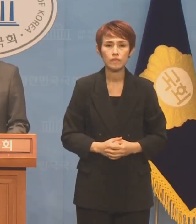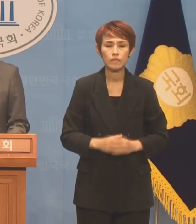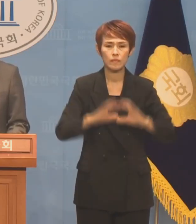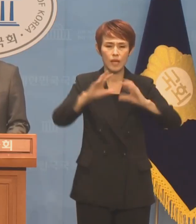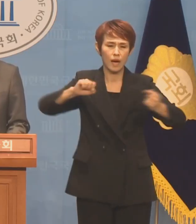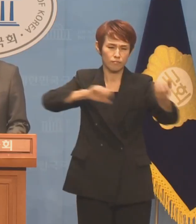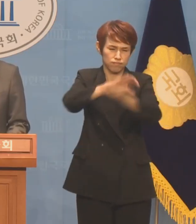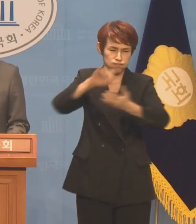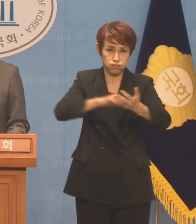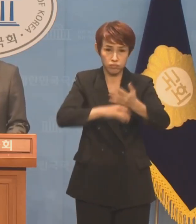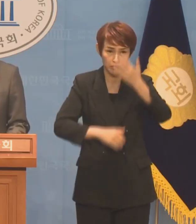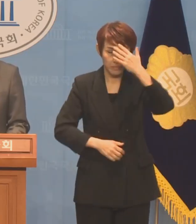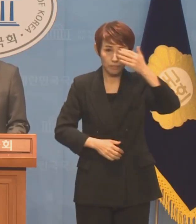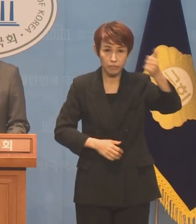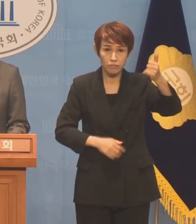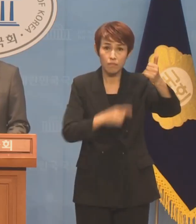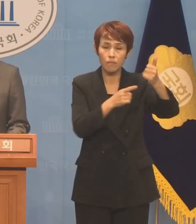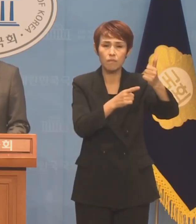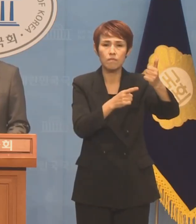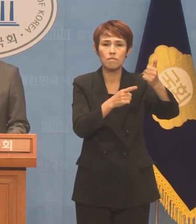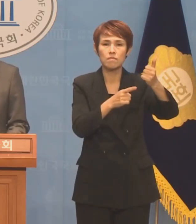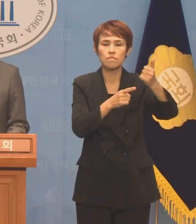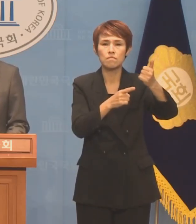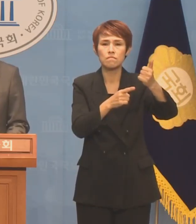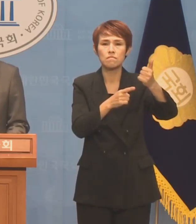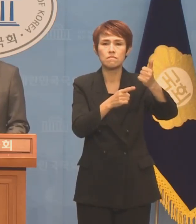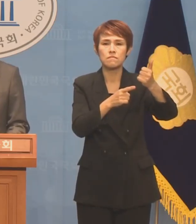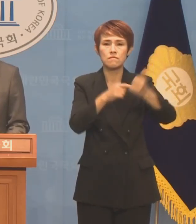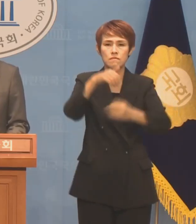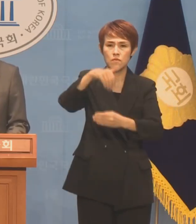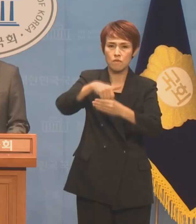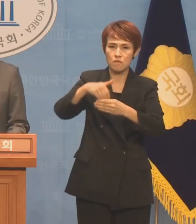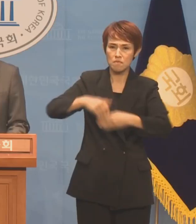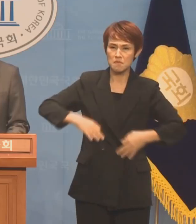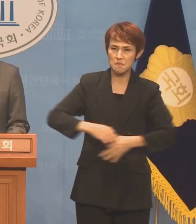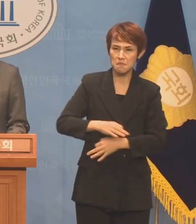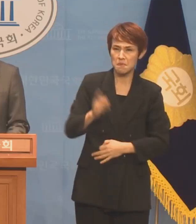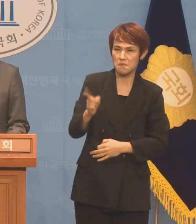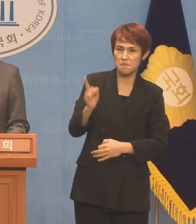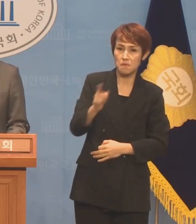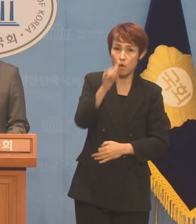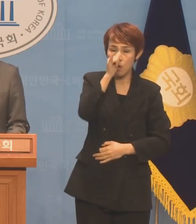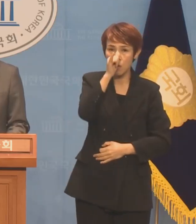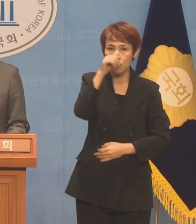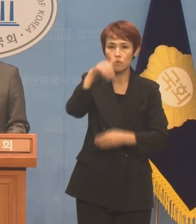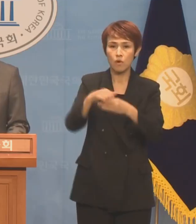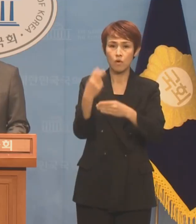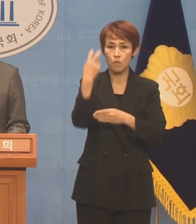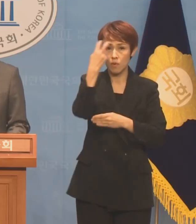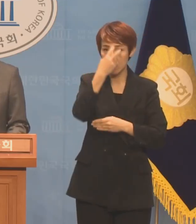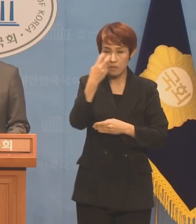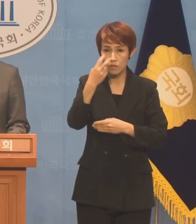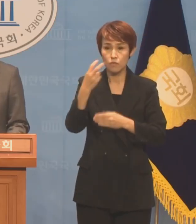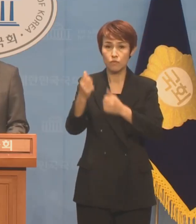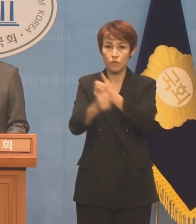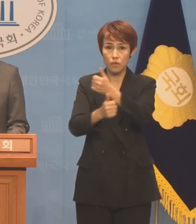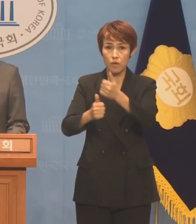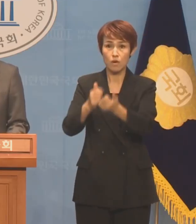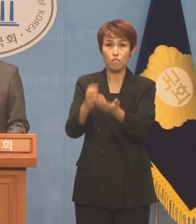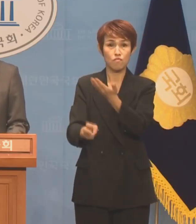내란 수괴가 허무맹랑한 부정선거 망상에 빠져 선관위 불법 점거를 시도한 것에